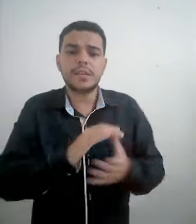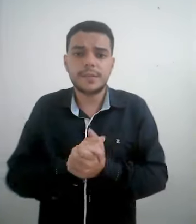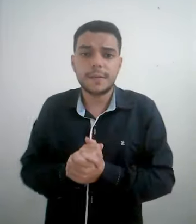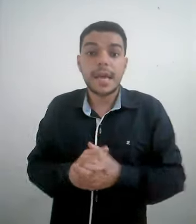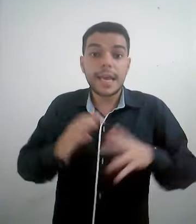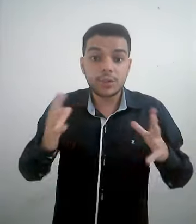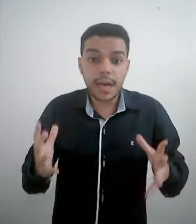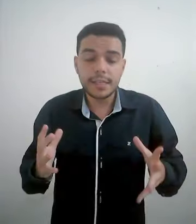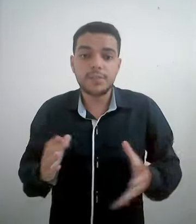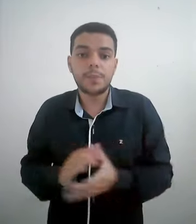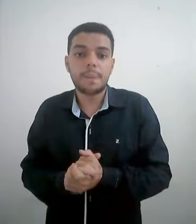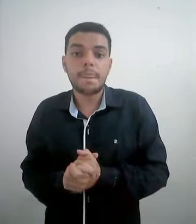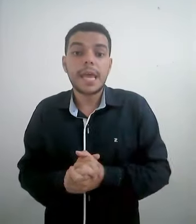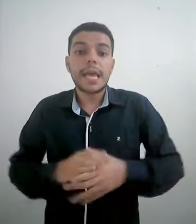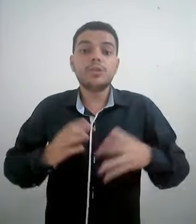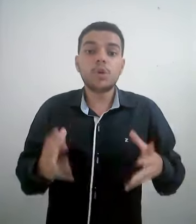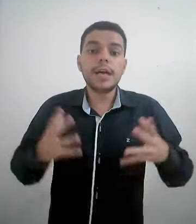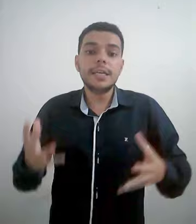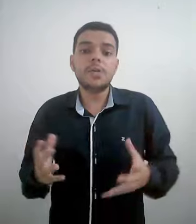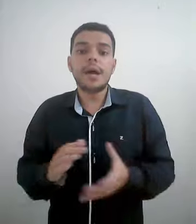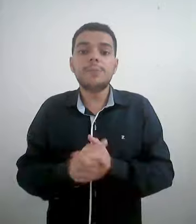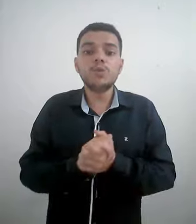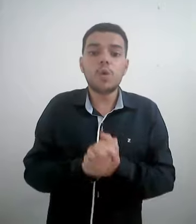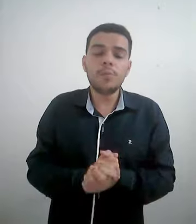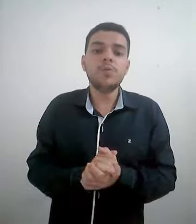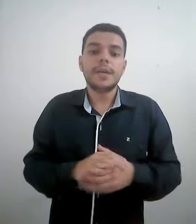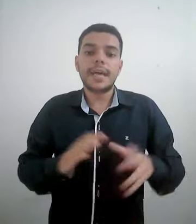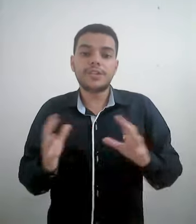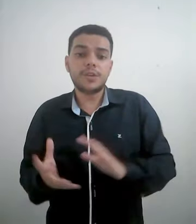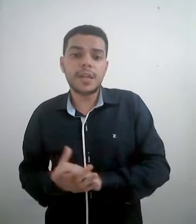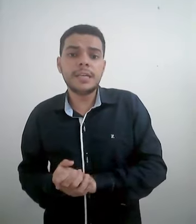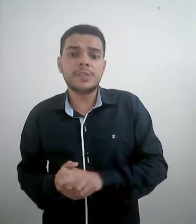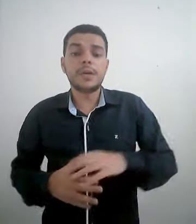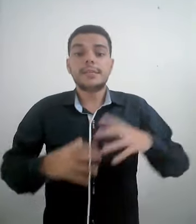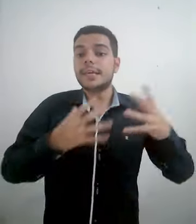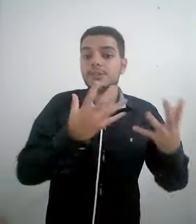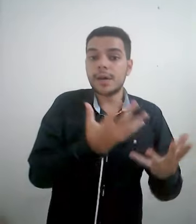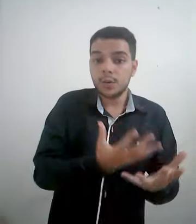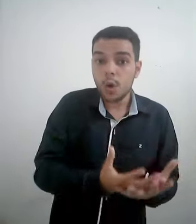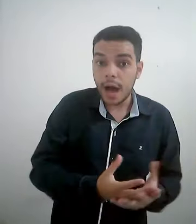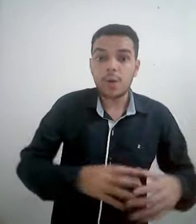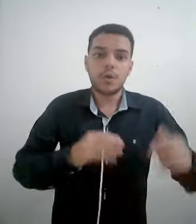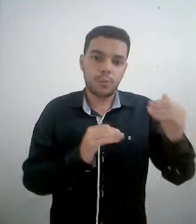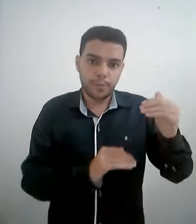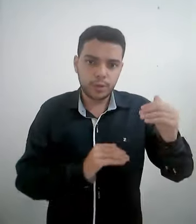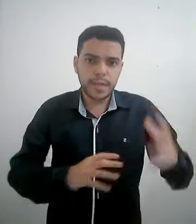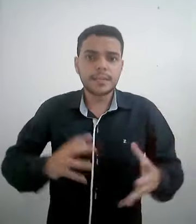6. Regionalismo. Em toda língua é muito comum que haja regionalismo, seja numa língua oral, como o português,